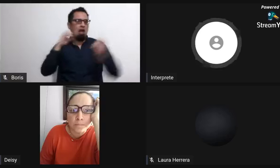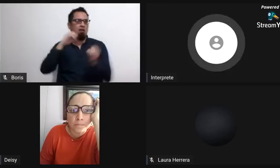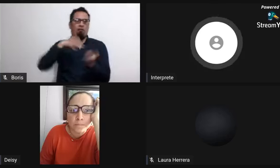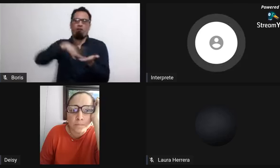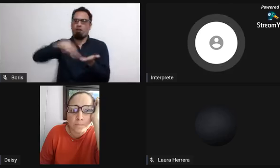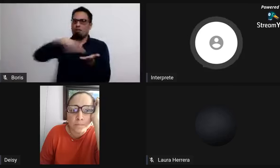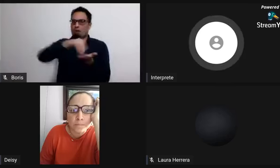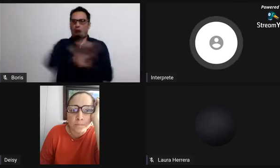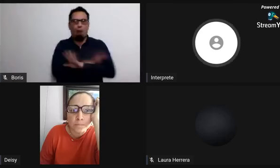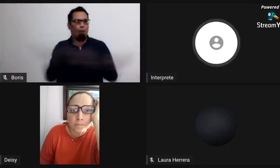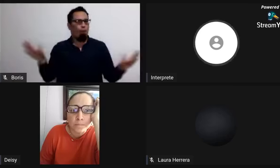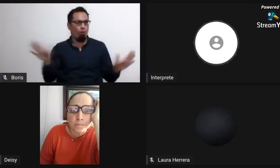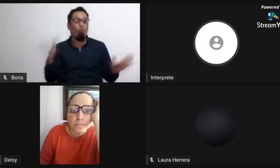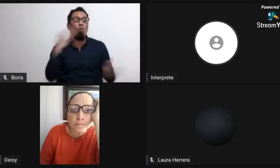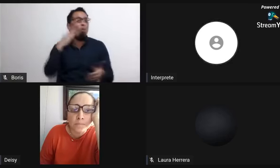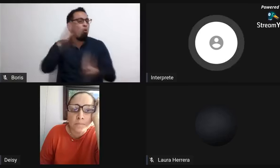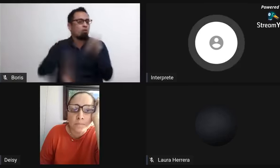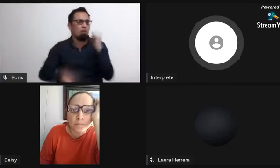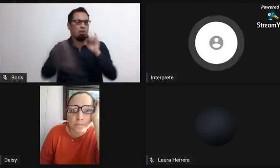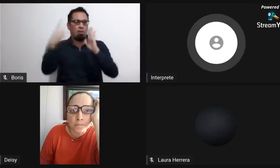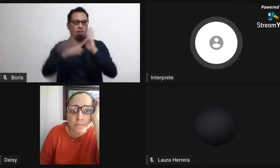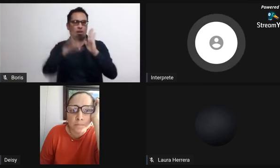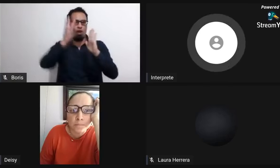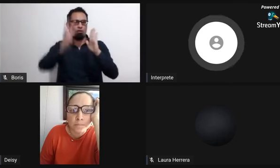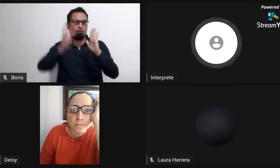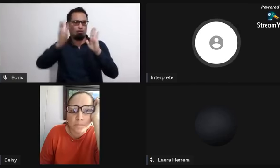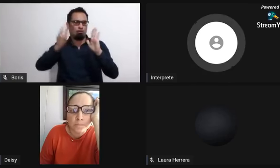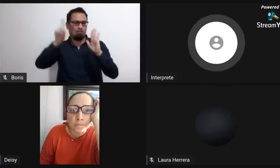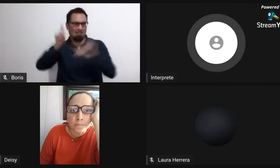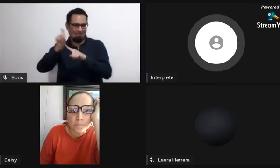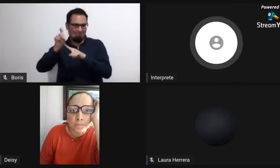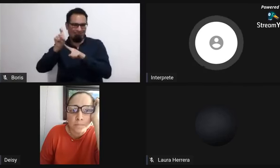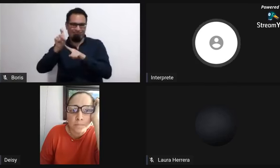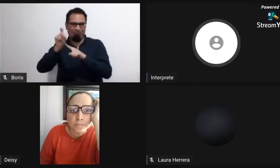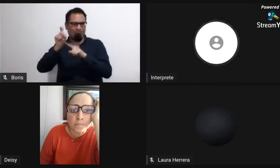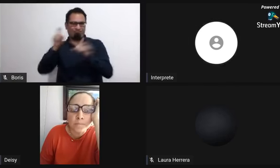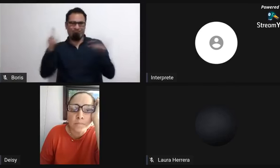cuando vuelve a ser centralista. Ya se termina el federalismo.